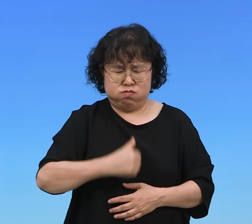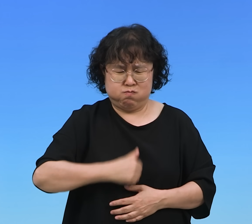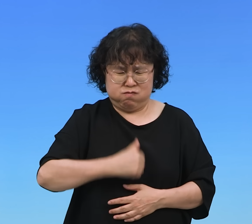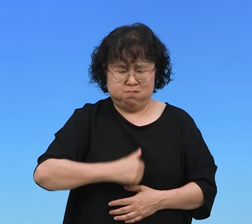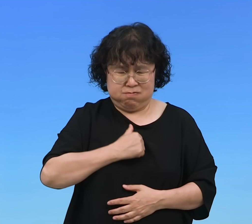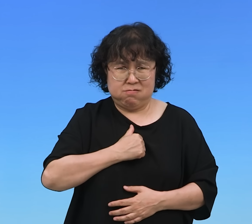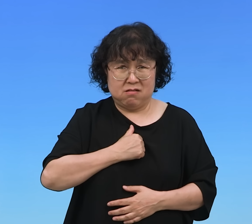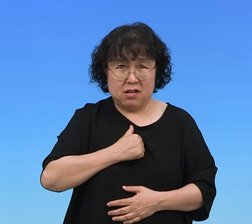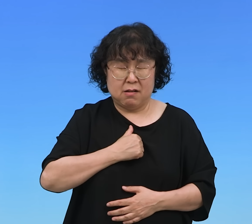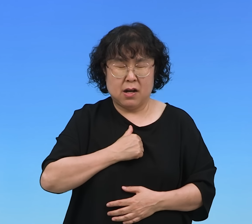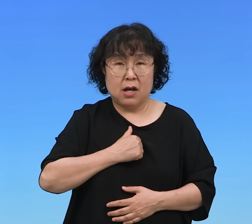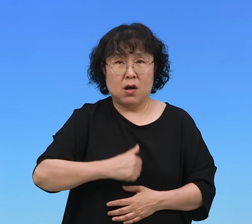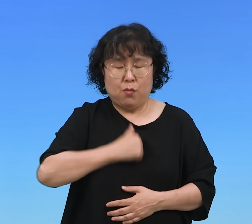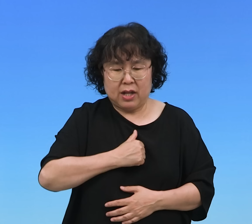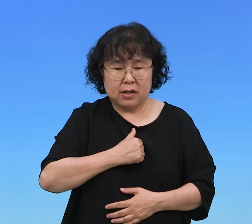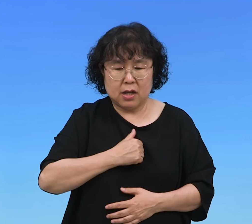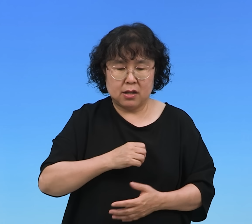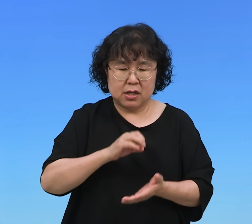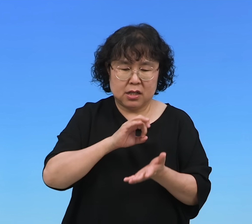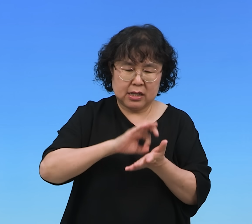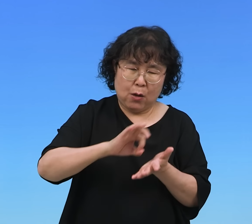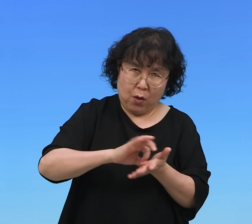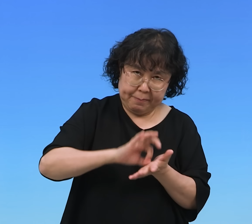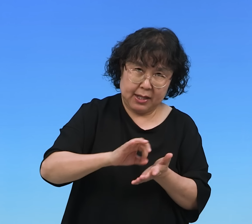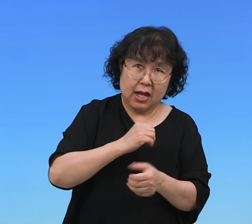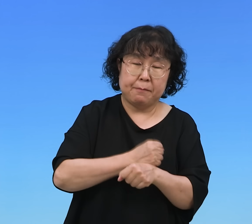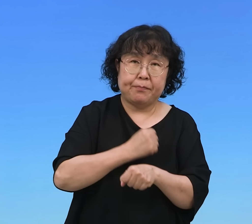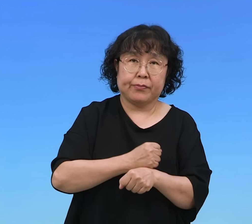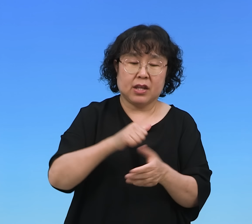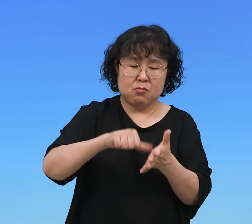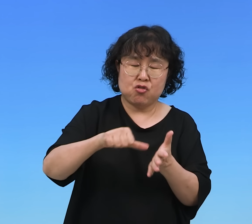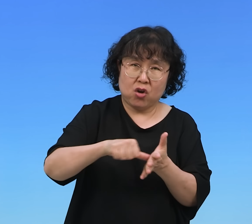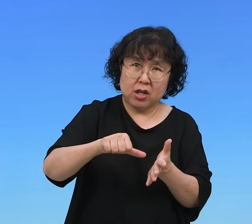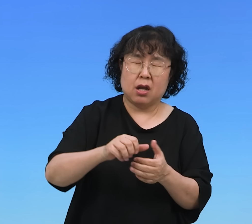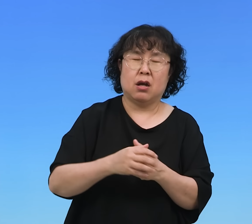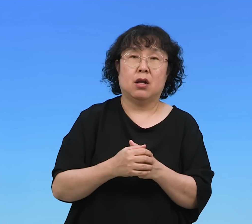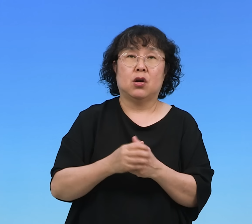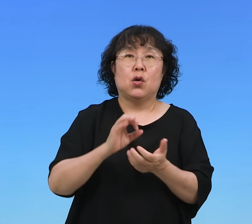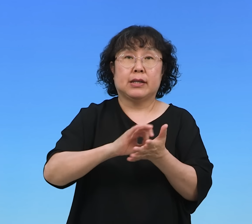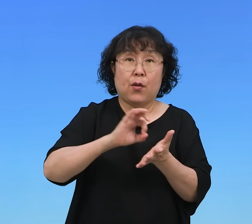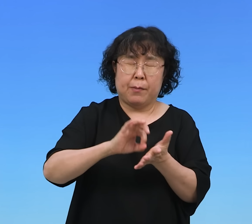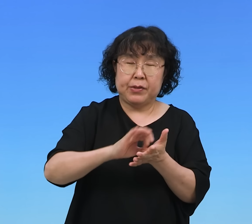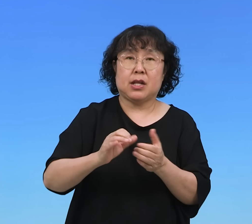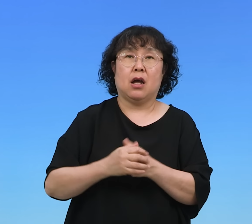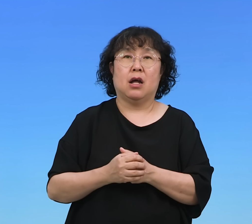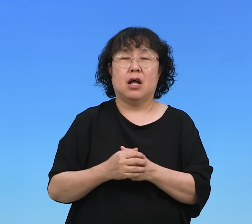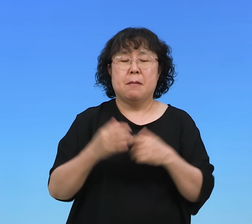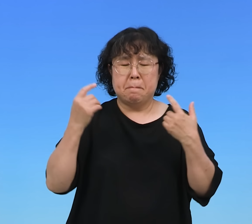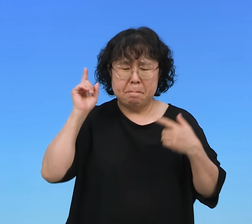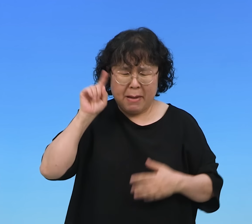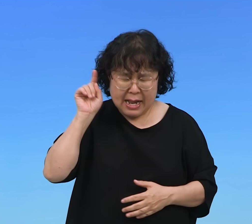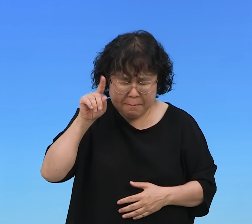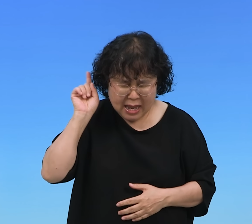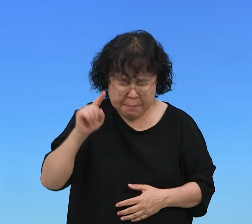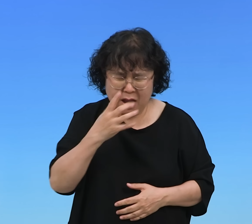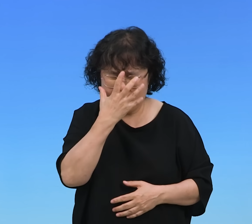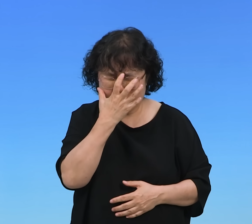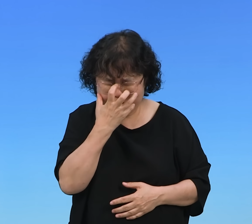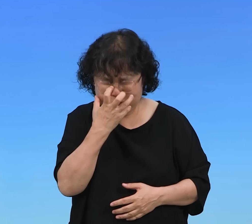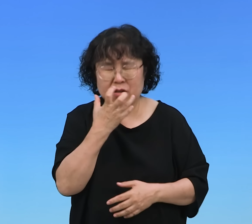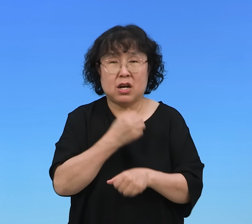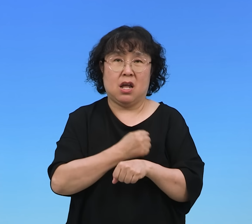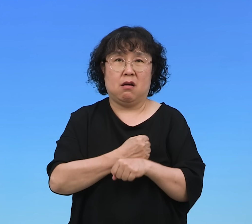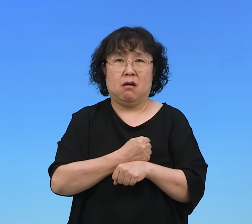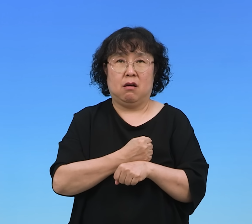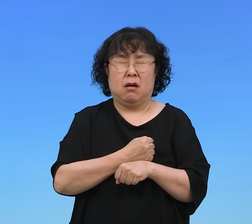거예요. 날마다 울분해, 날마다 피곤해, 날마다 우울하고. 제가 그랬으니까요. 은혜